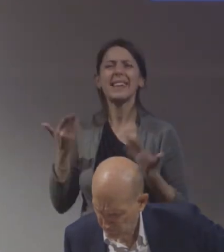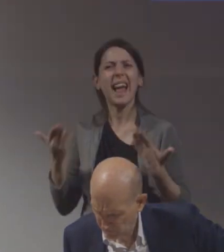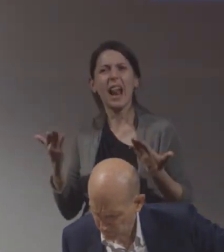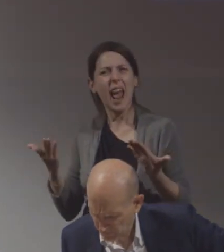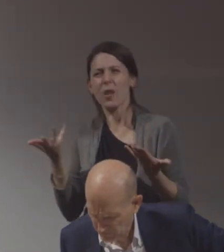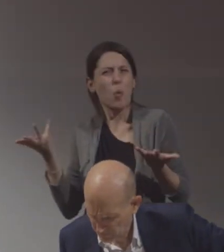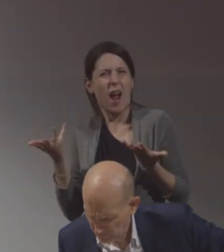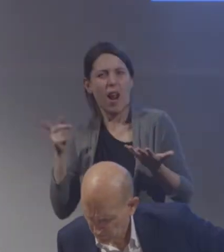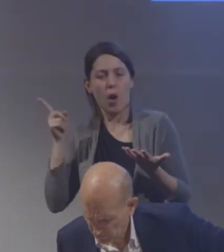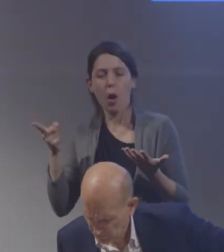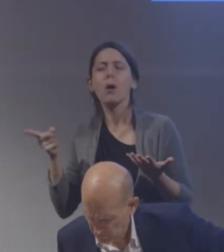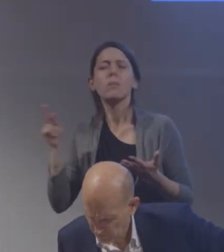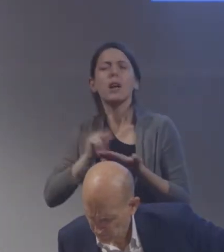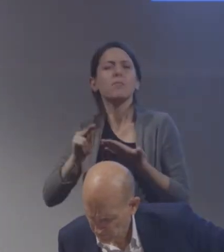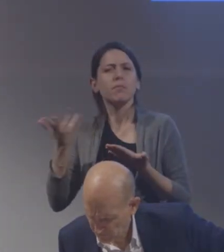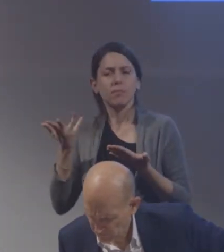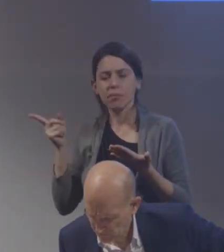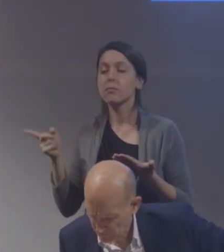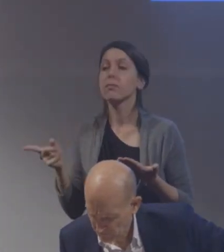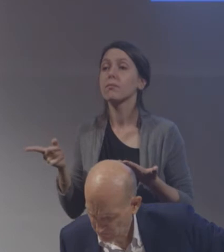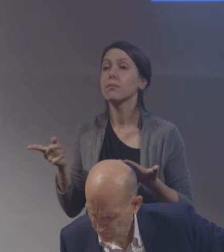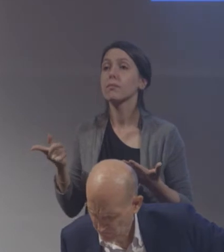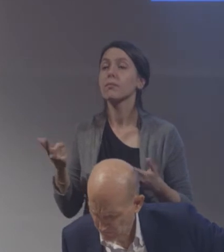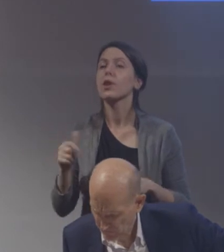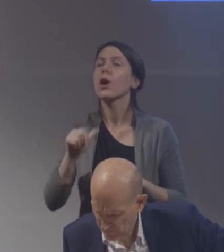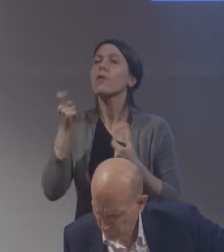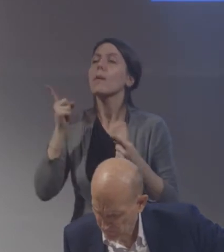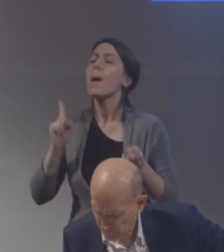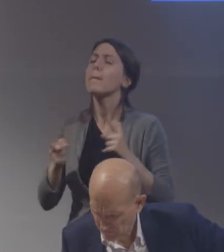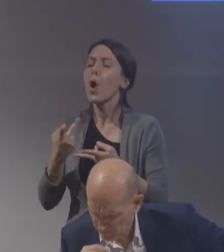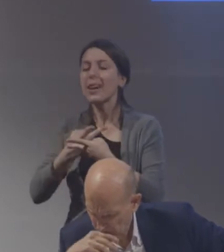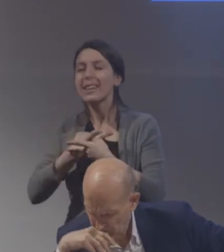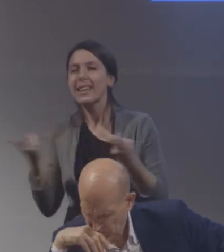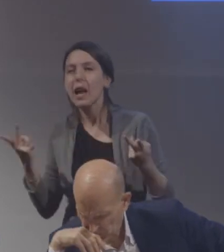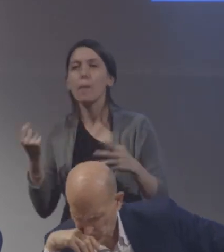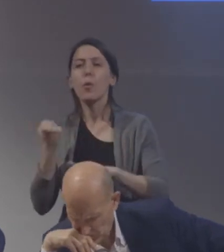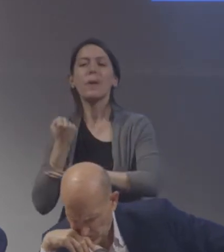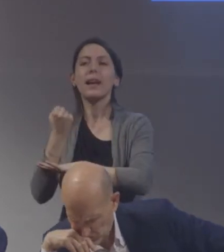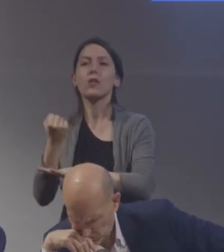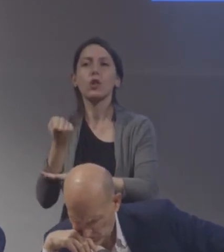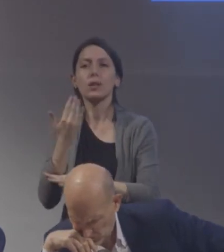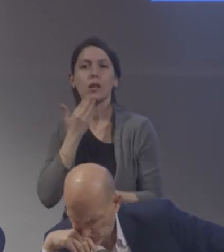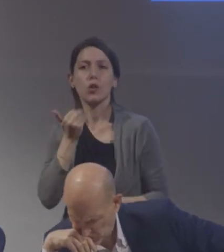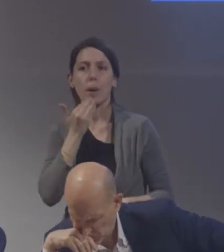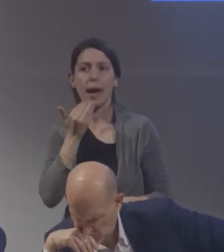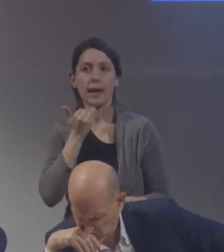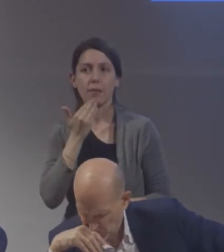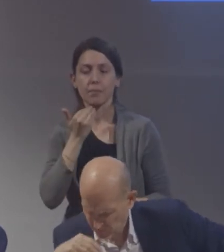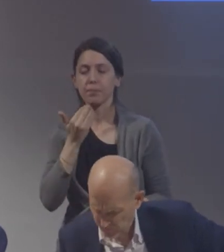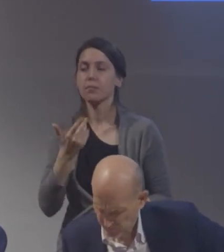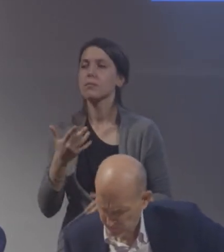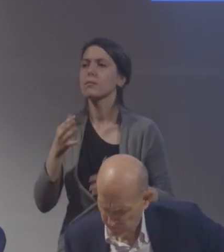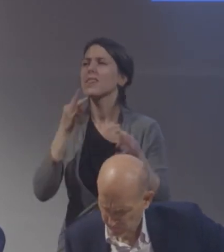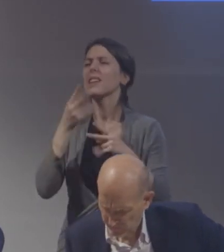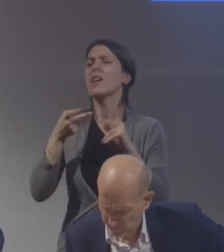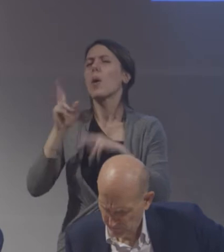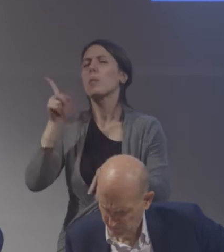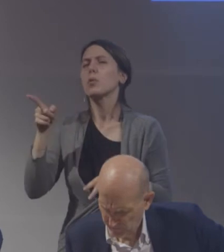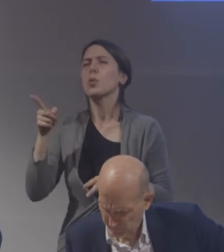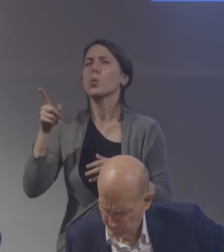paese, De Mauro scriveva: è mancata una politica pubblica di sostegno, aveva parlato in particolare